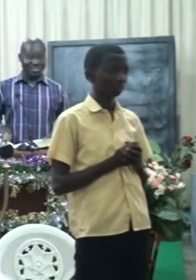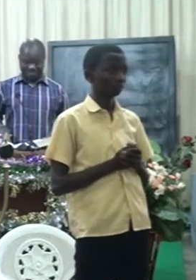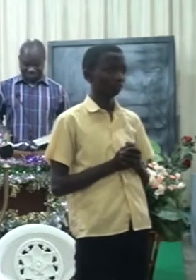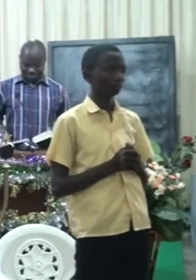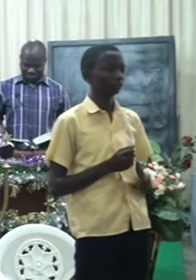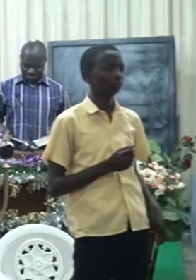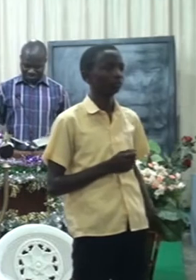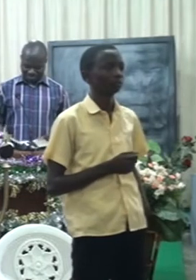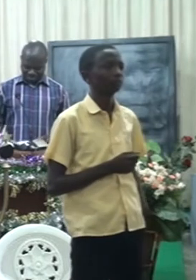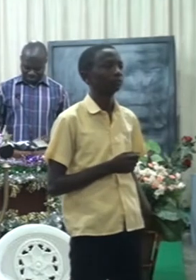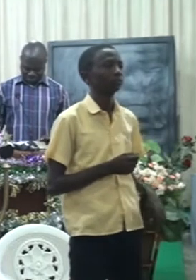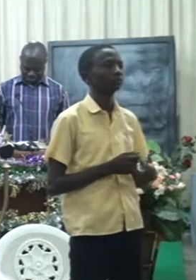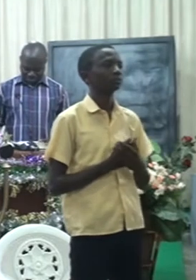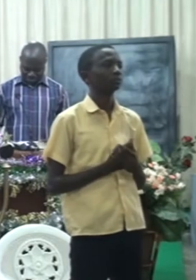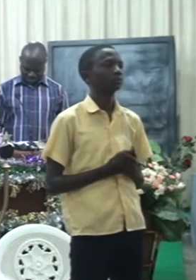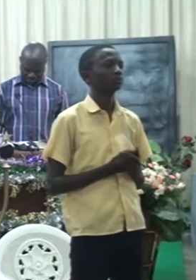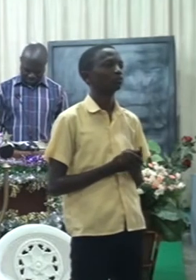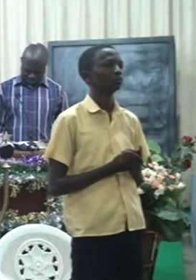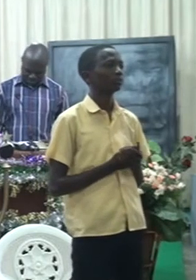12.